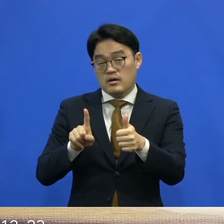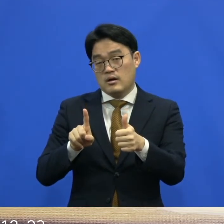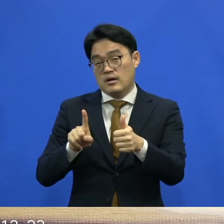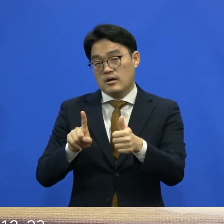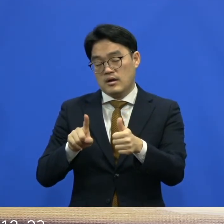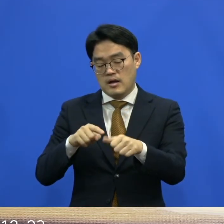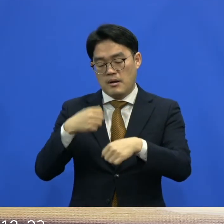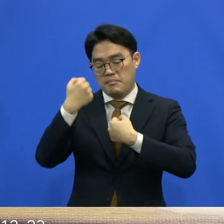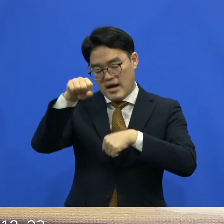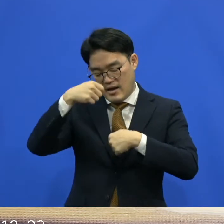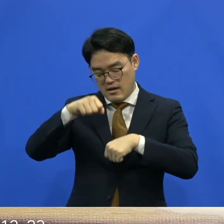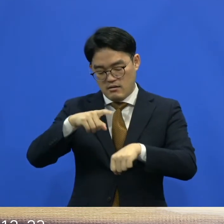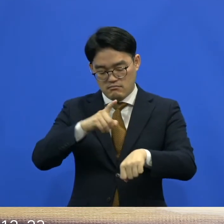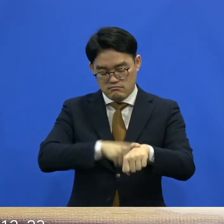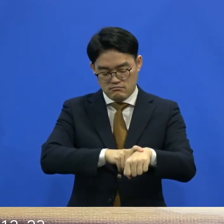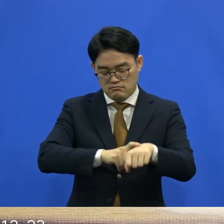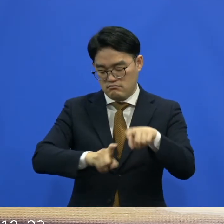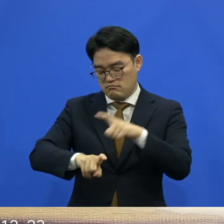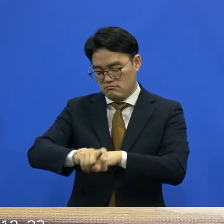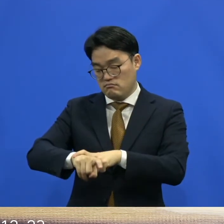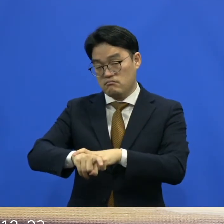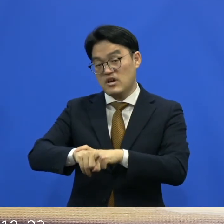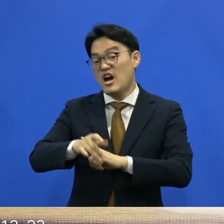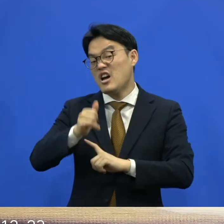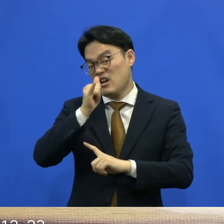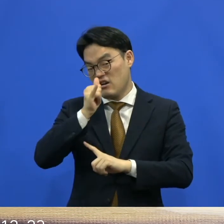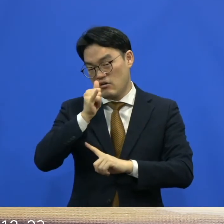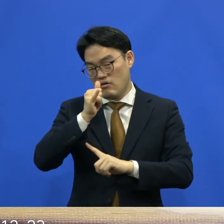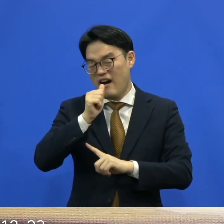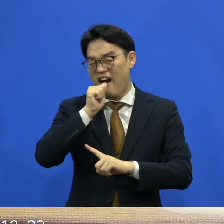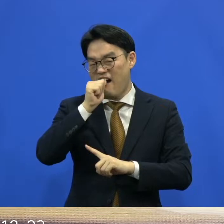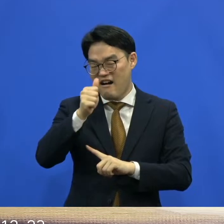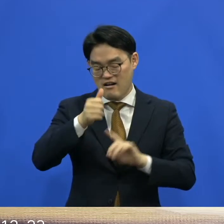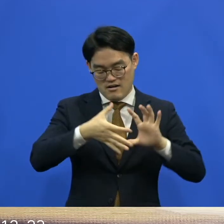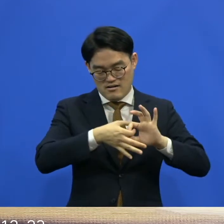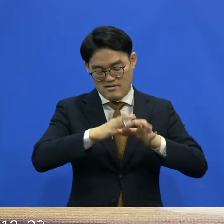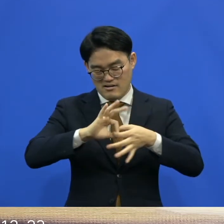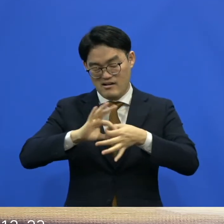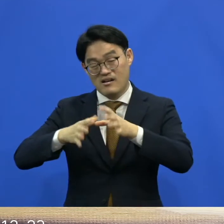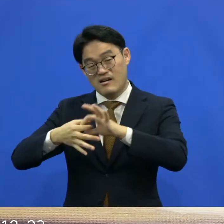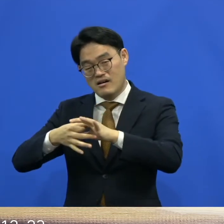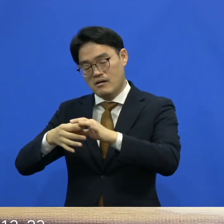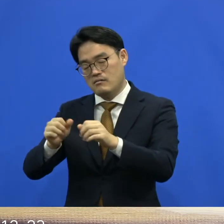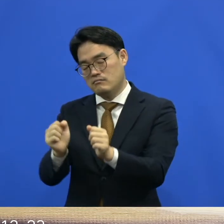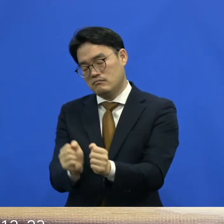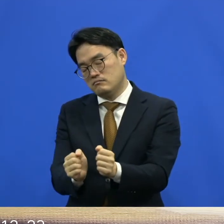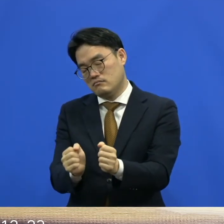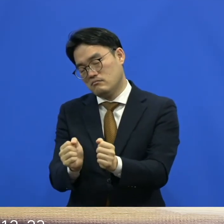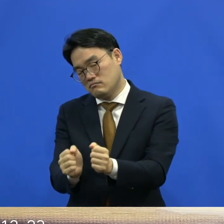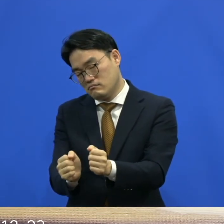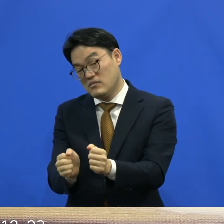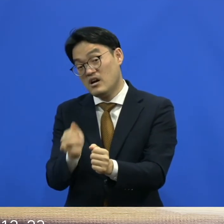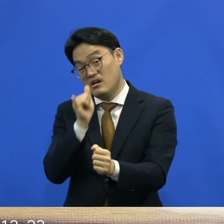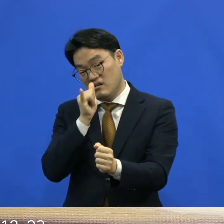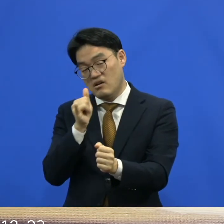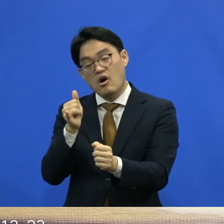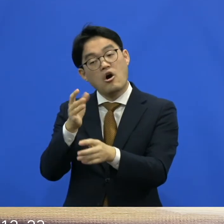쇠사슬에 매였으니 곧 여호와의 말씀이 응할 때까지라. 그의 말씀이